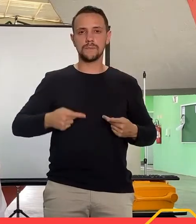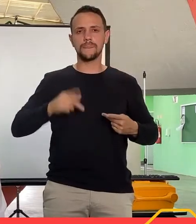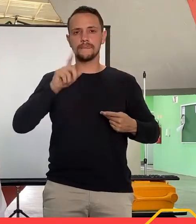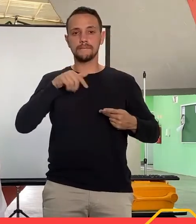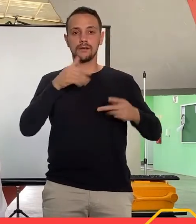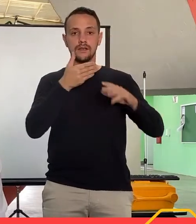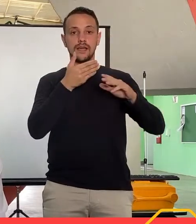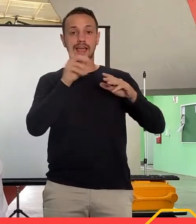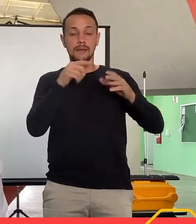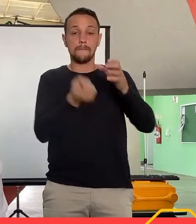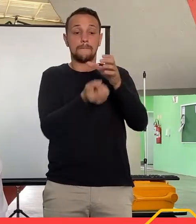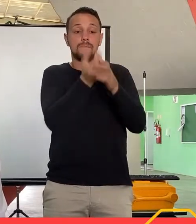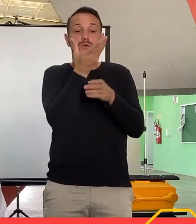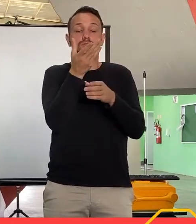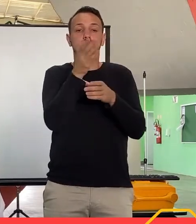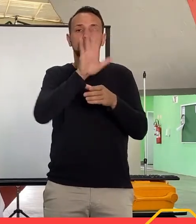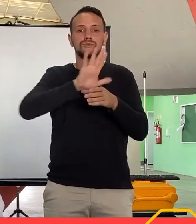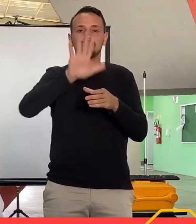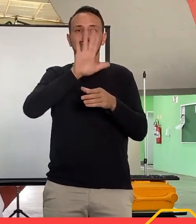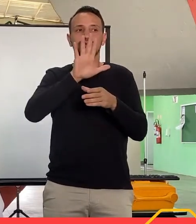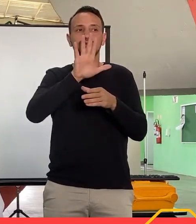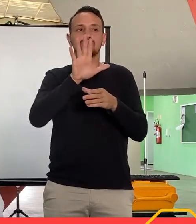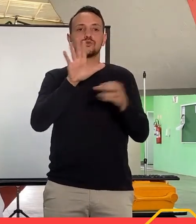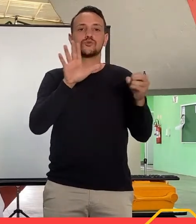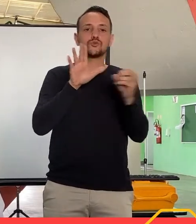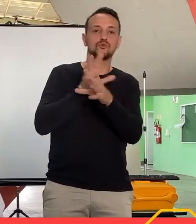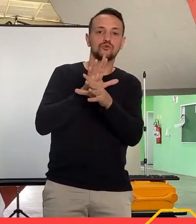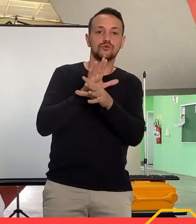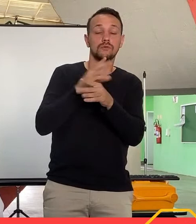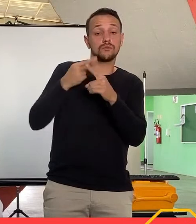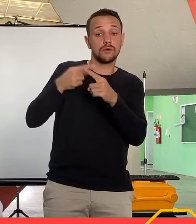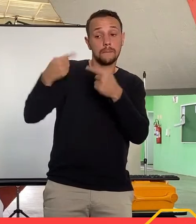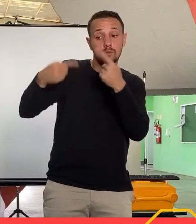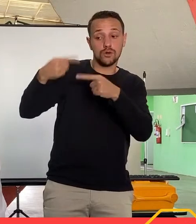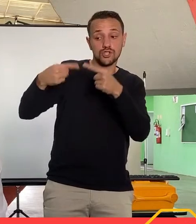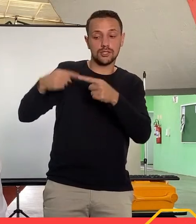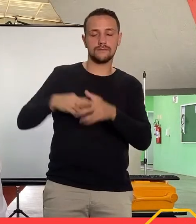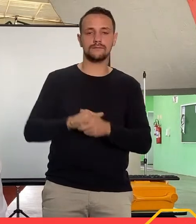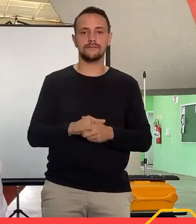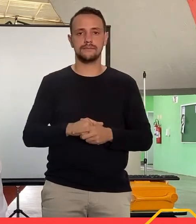uma rubrica nova, você está falando de direitos políticos.